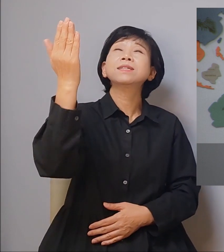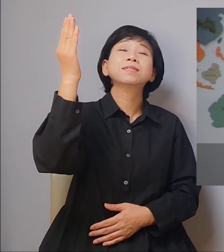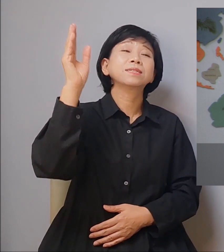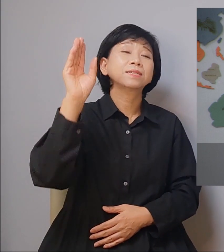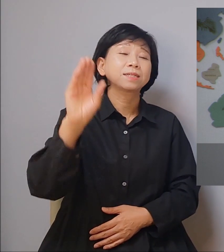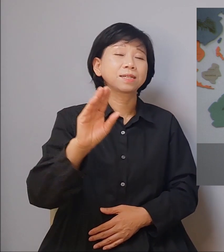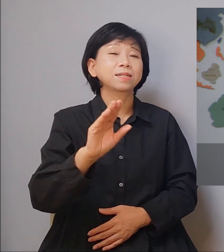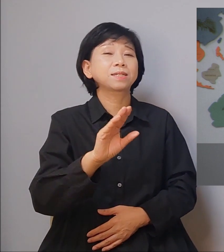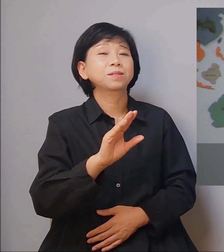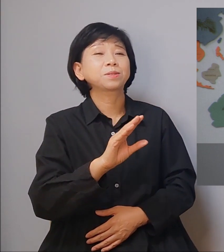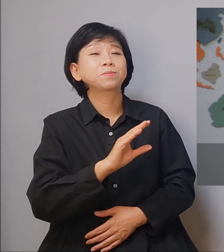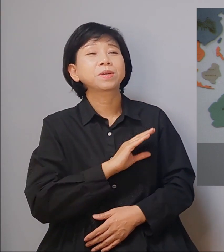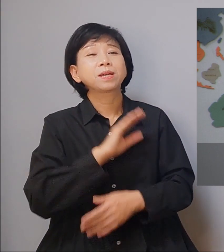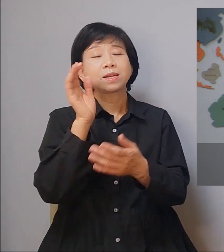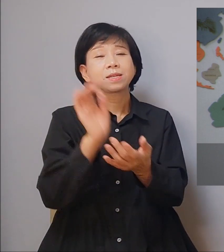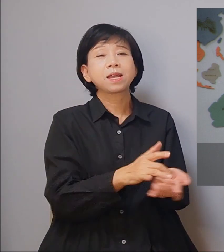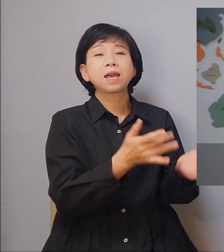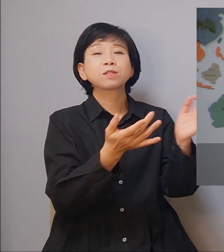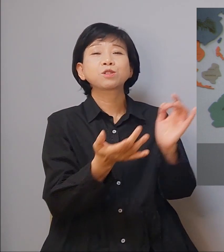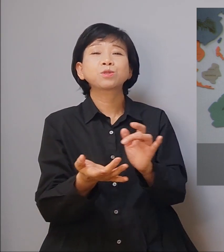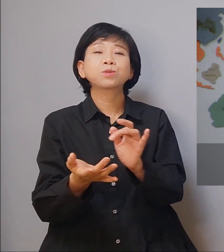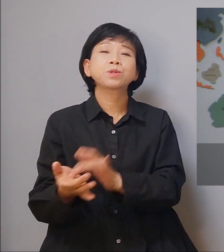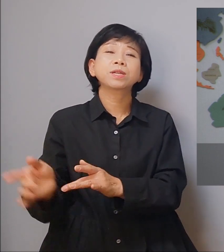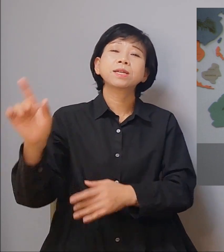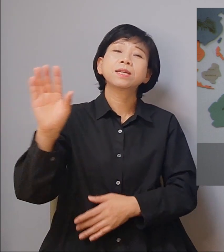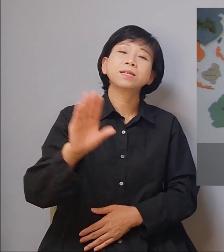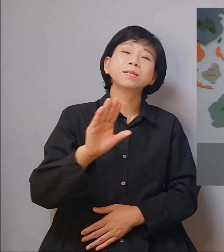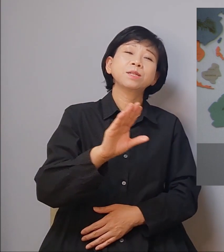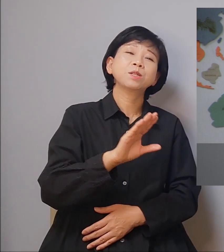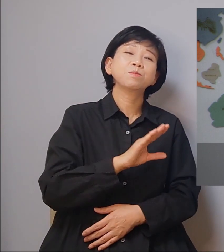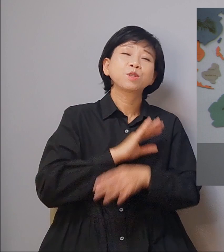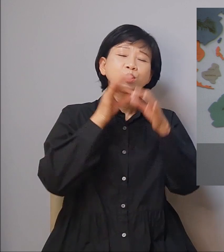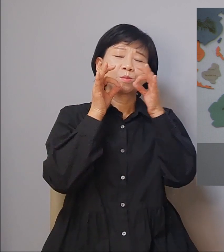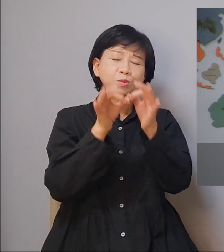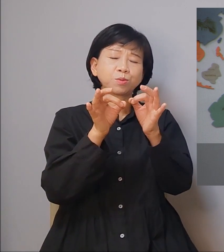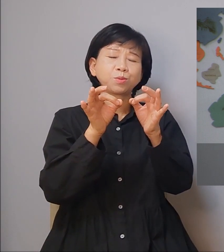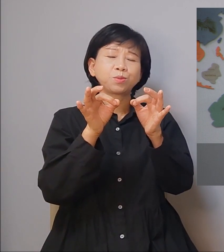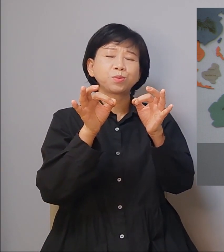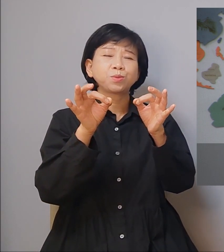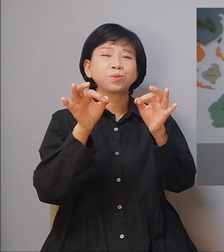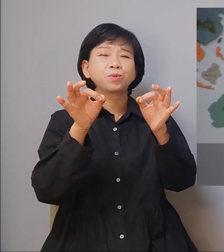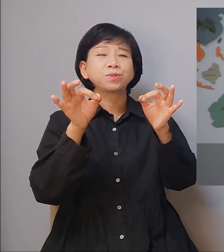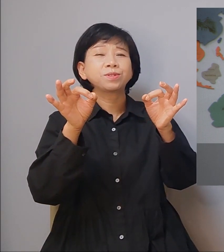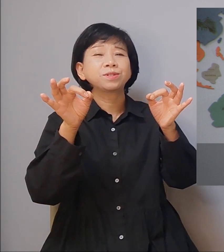구원의 그 이름 예수 이름을